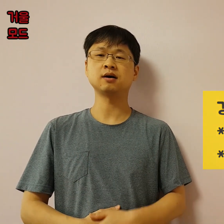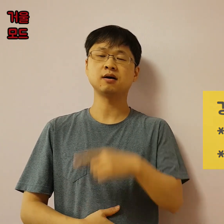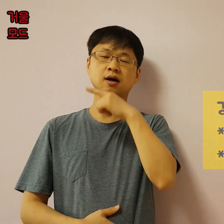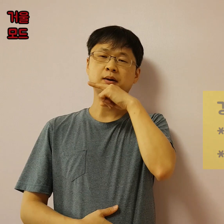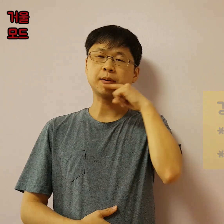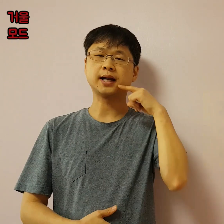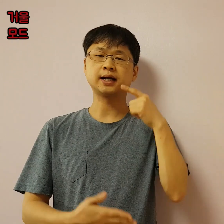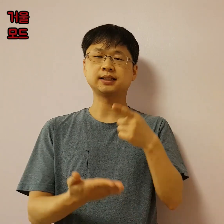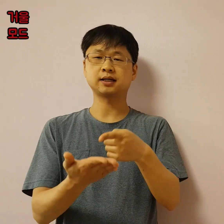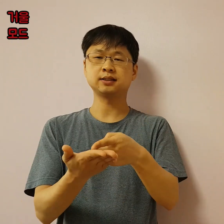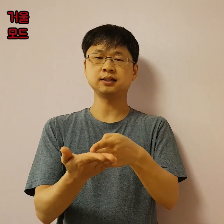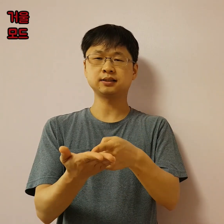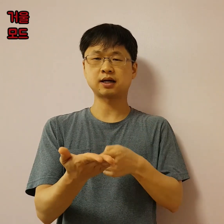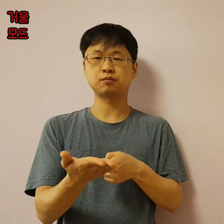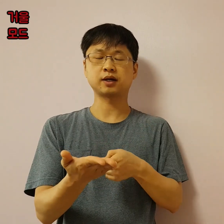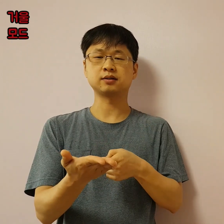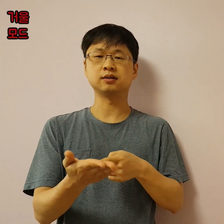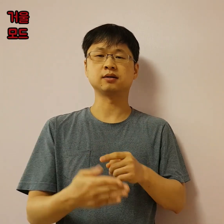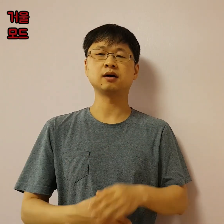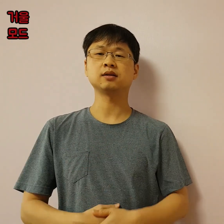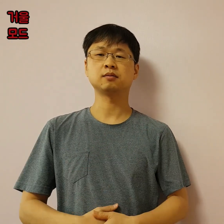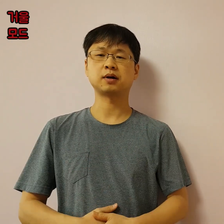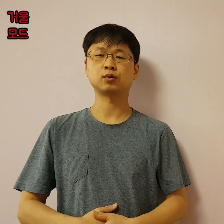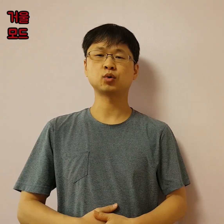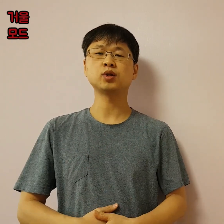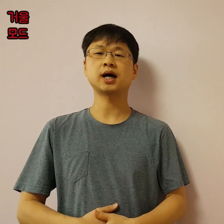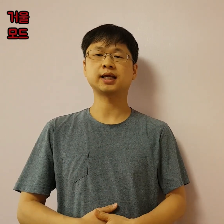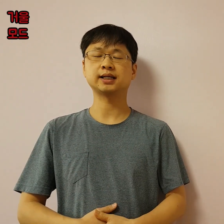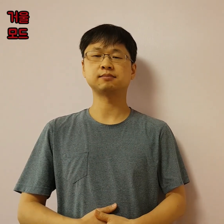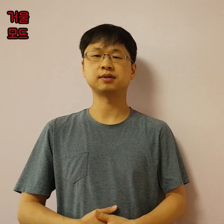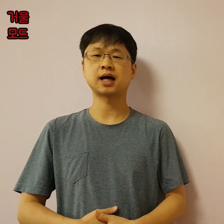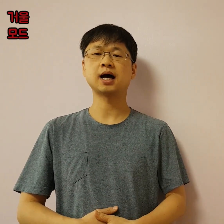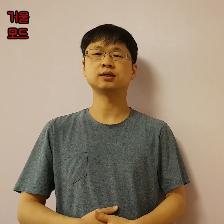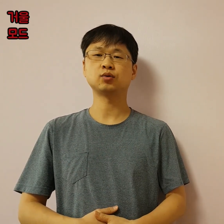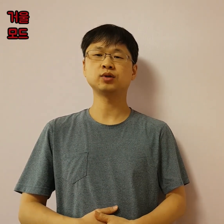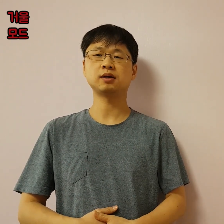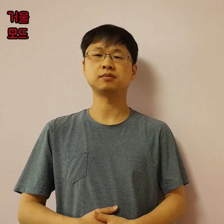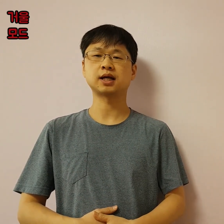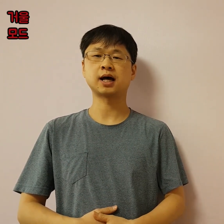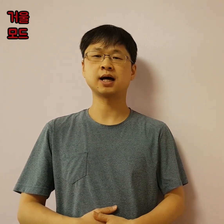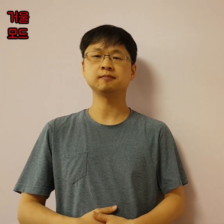그래서 빨간색을 장부에 긋는 것 바로 손해가 되겠습니다. 손해입니다.